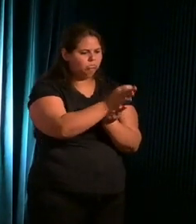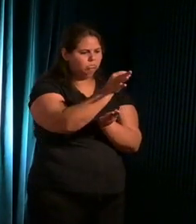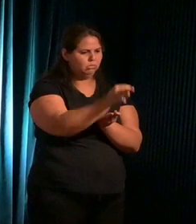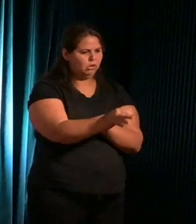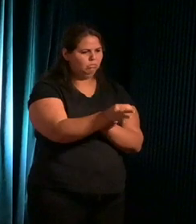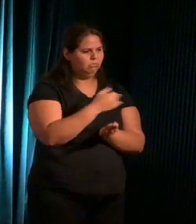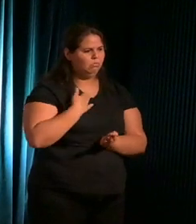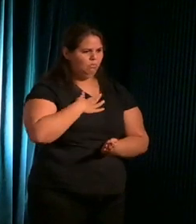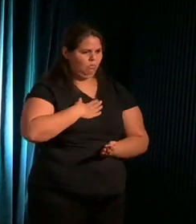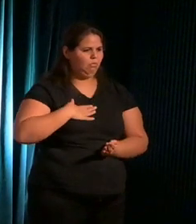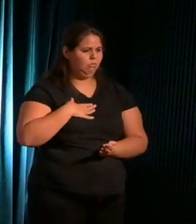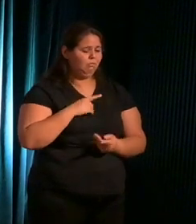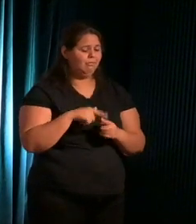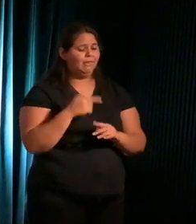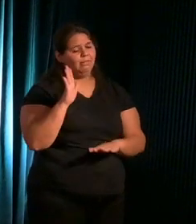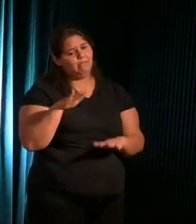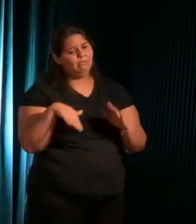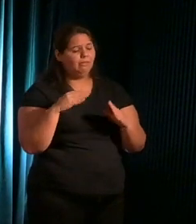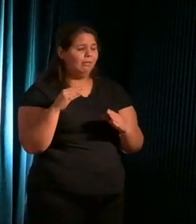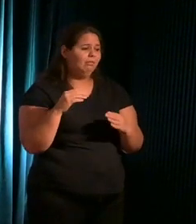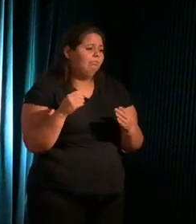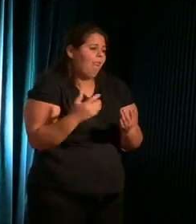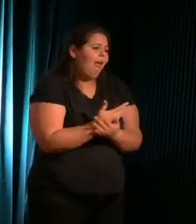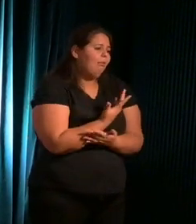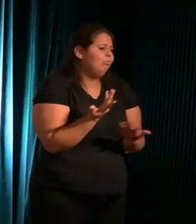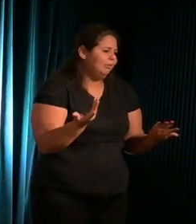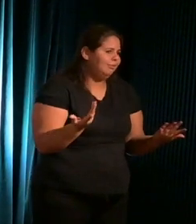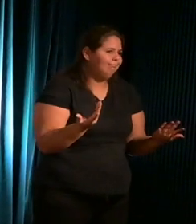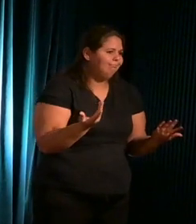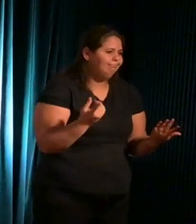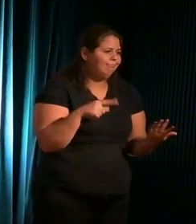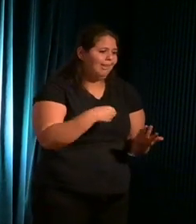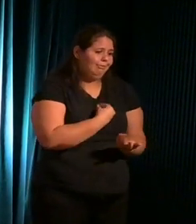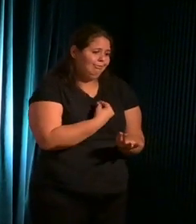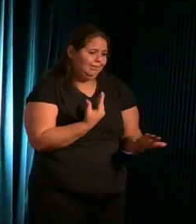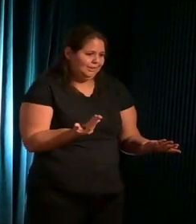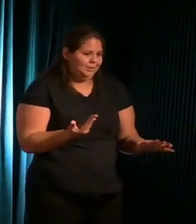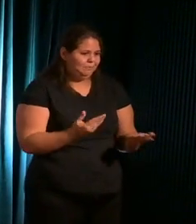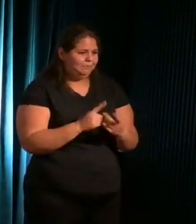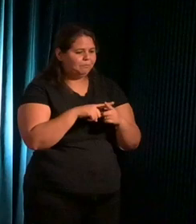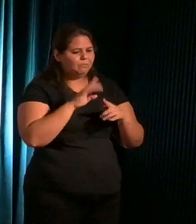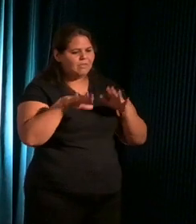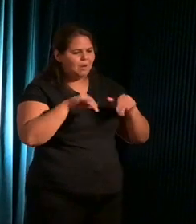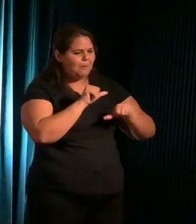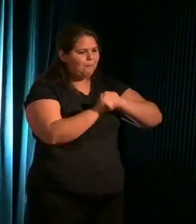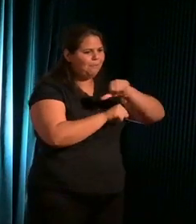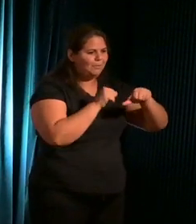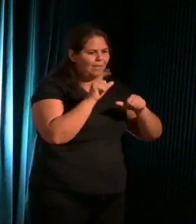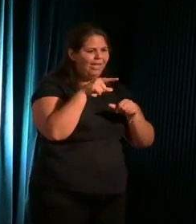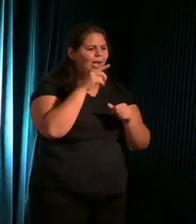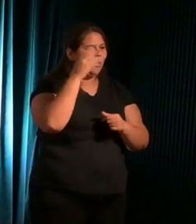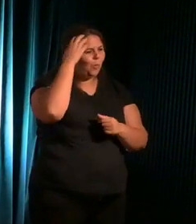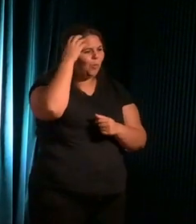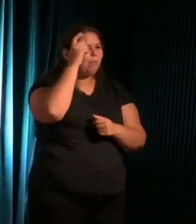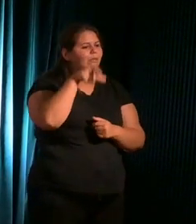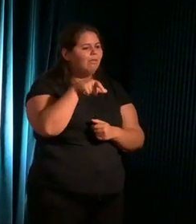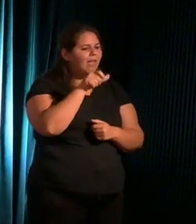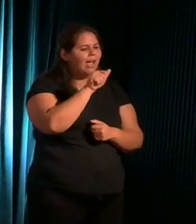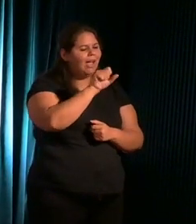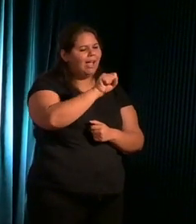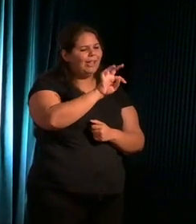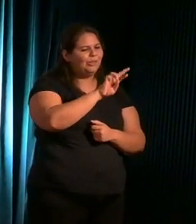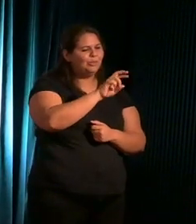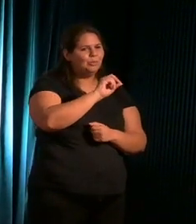Faz parte dessa questão dos movimentos, dos astros, das